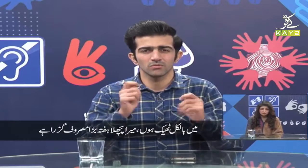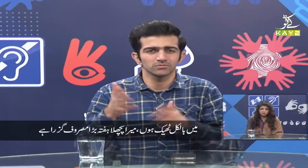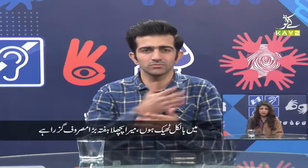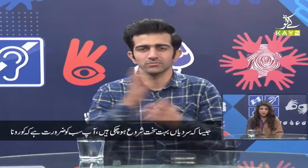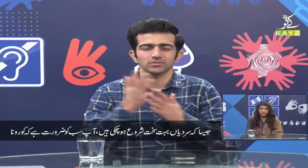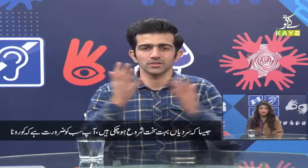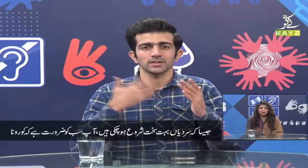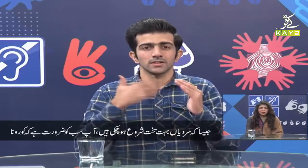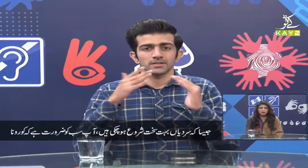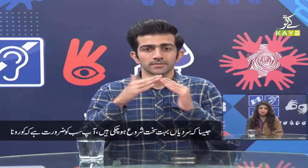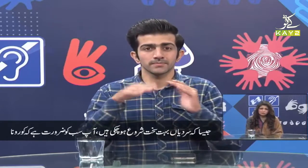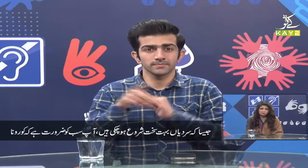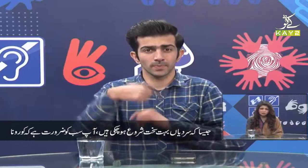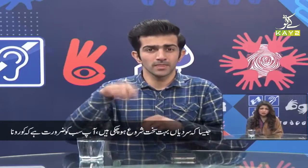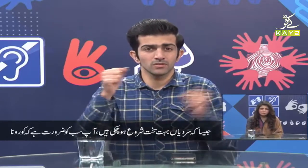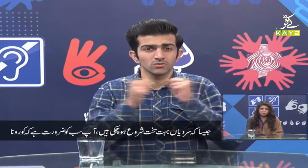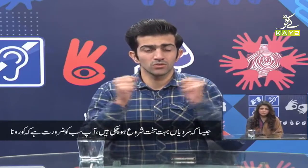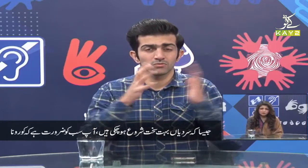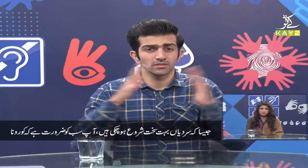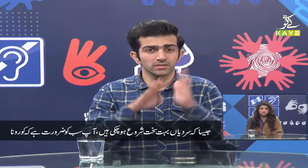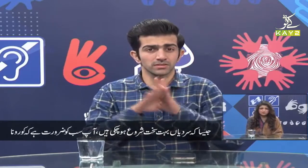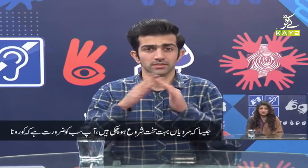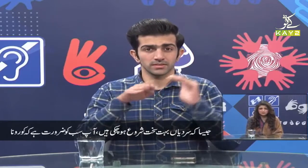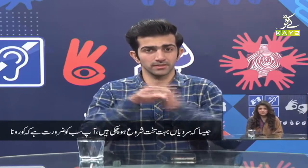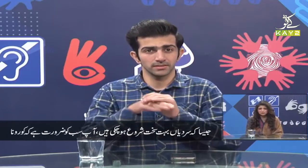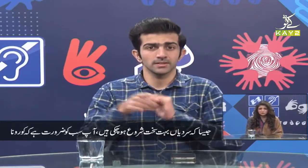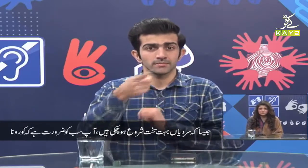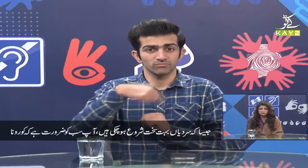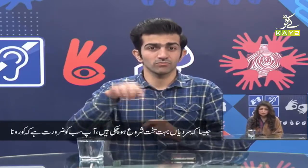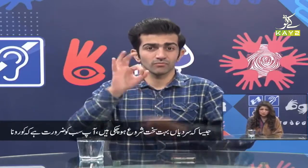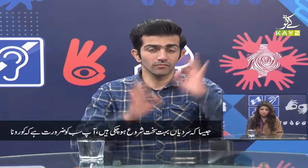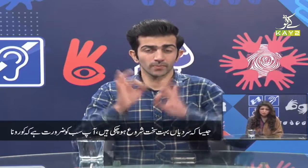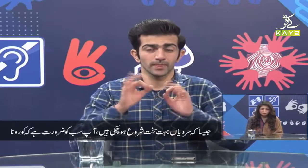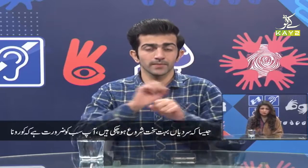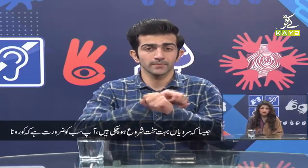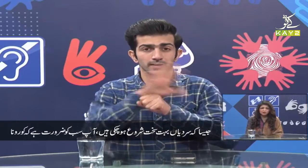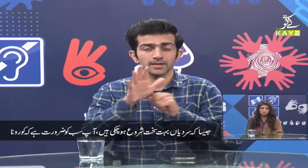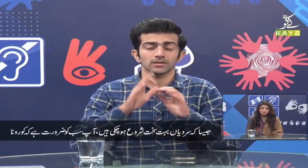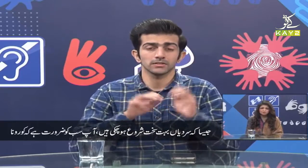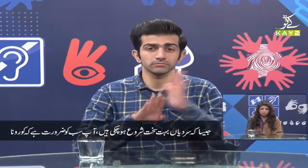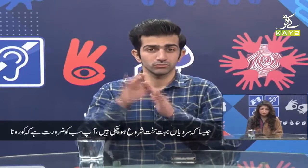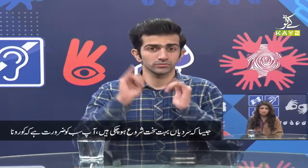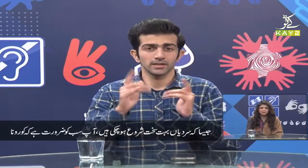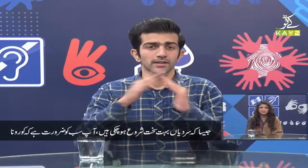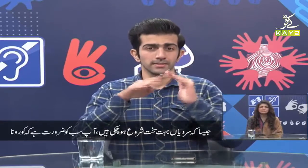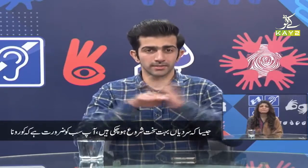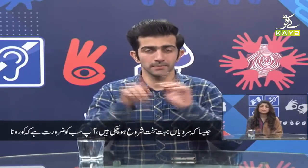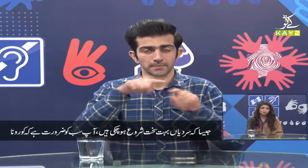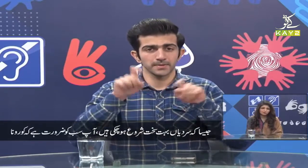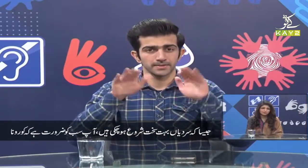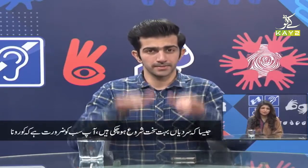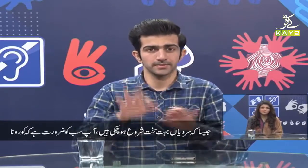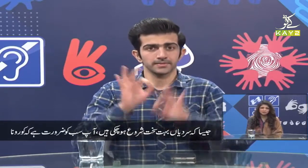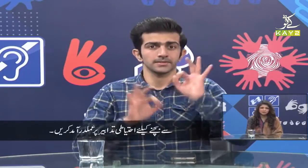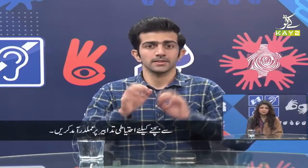बिज़ी गुजरा है और बहुत कामों में। और जैसे कि सर्दियाँ तो बहुत सख्त शुरू हो चुकी हैं, आप सबको ज़रूरत है कि